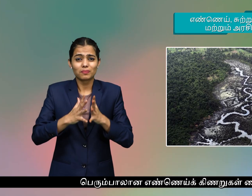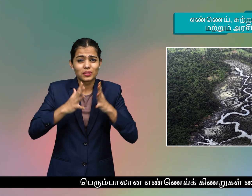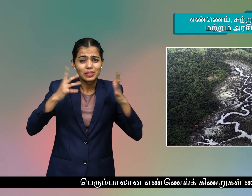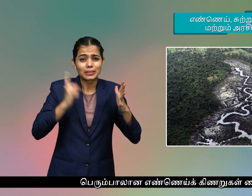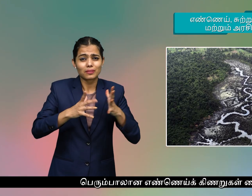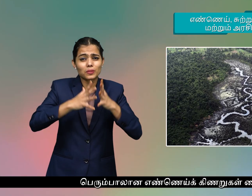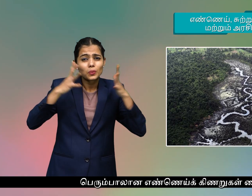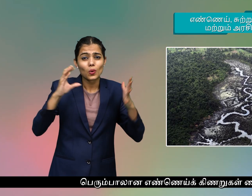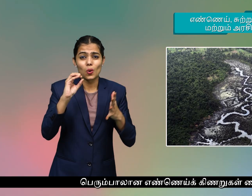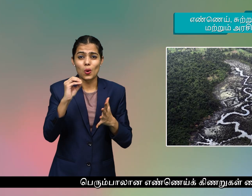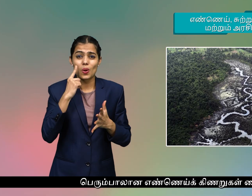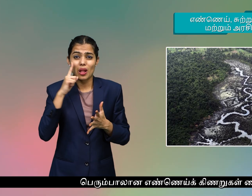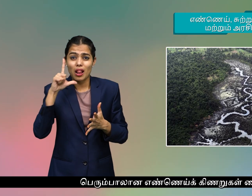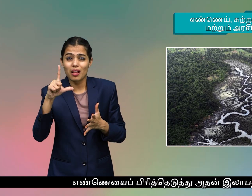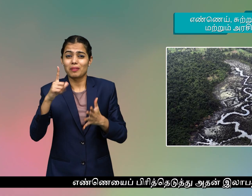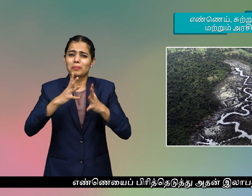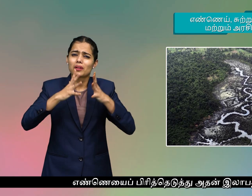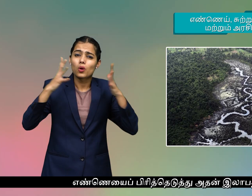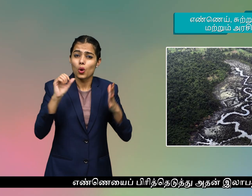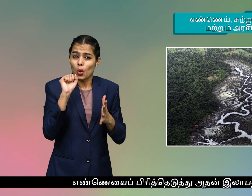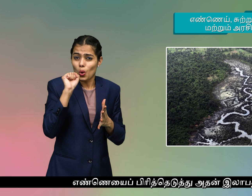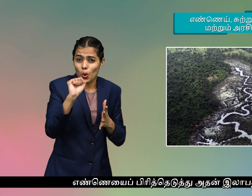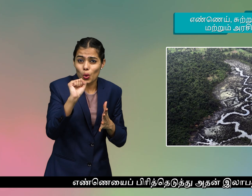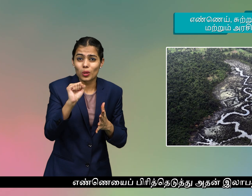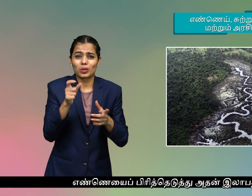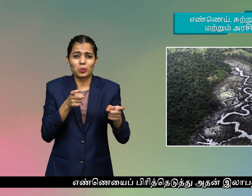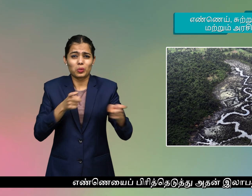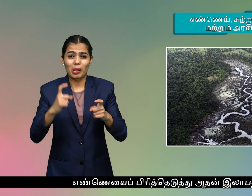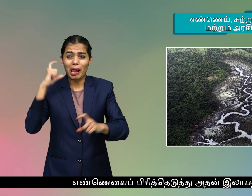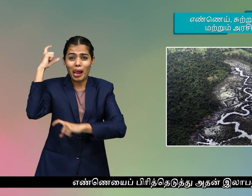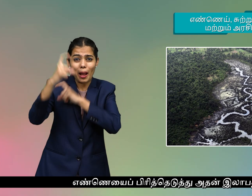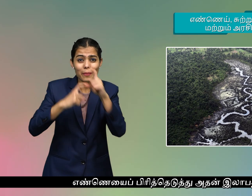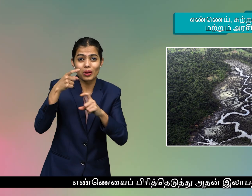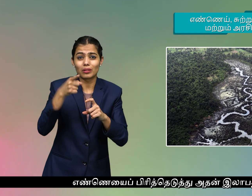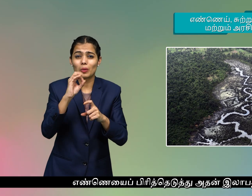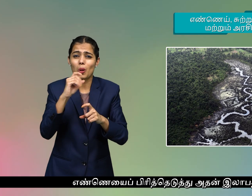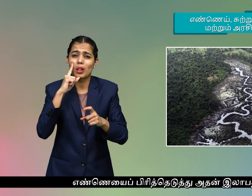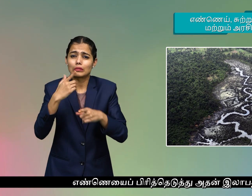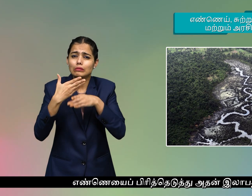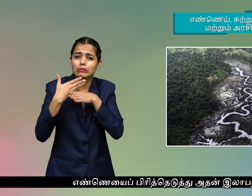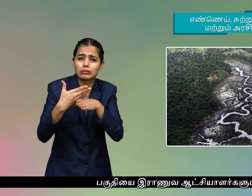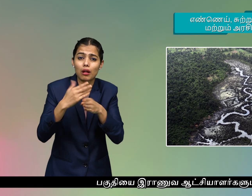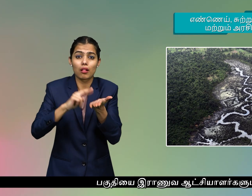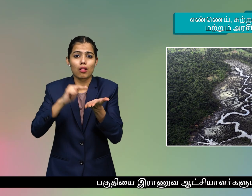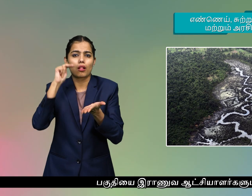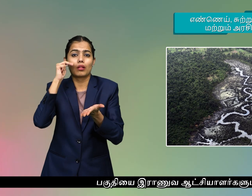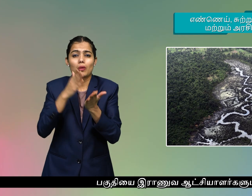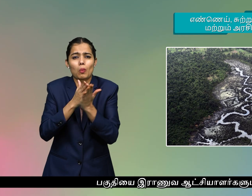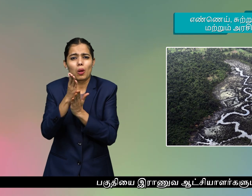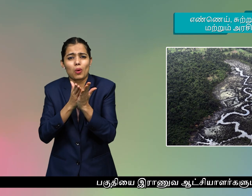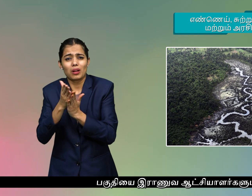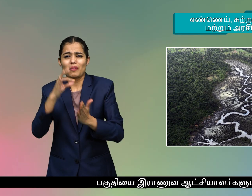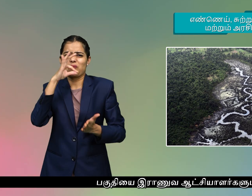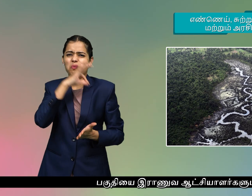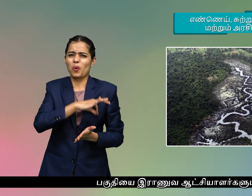பெரும்பாலான எண்ணெய் கிணறுகள் நைஜீரிய எண்ணெயை பிரித்தெடுத்து அதன் லாபத்தில் ஒரு பகுதியை